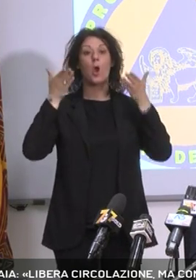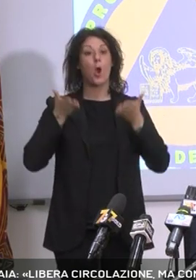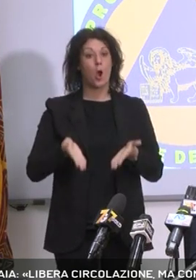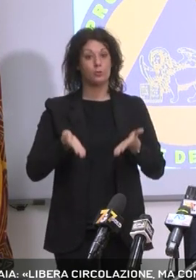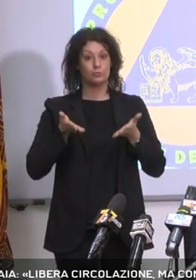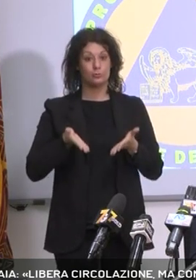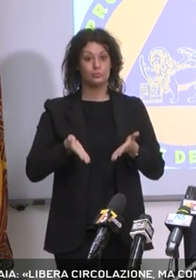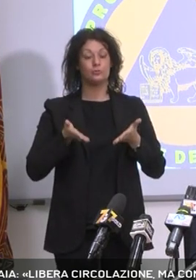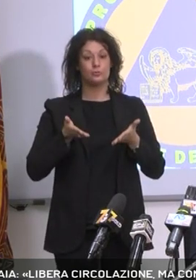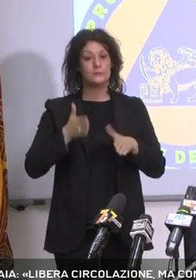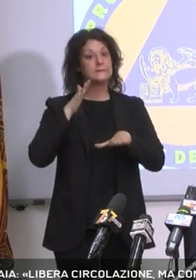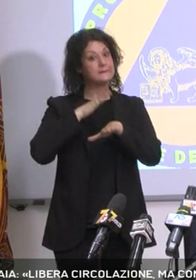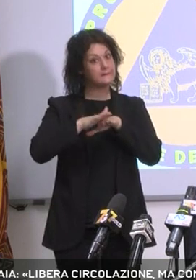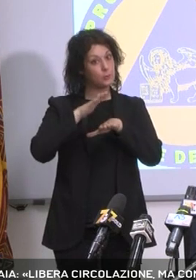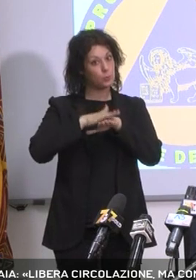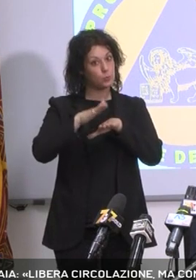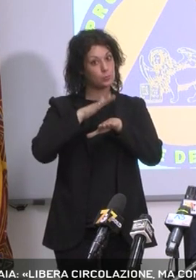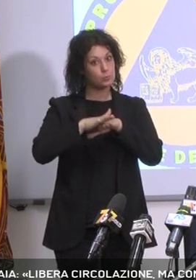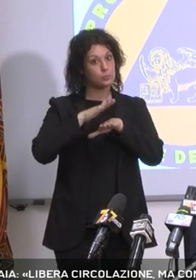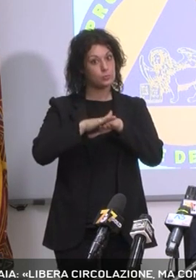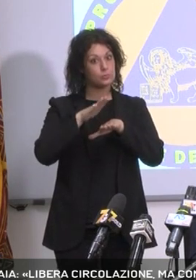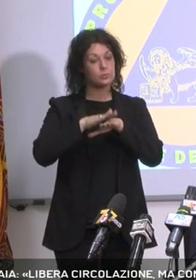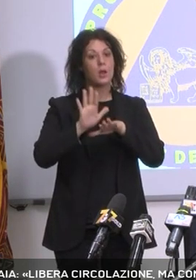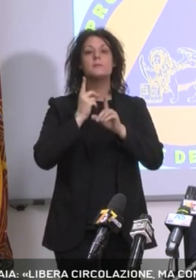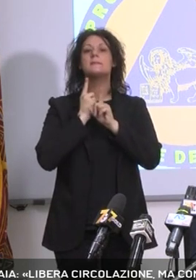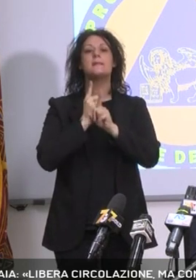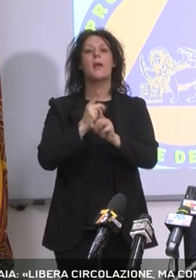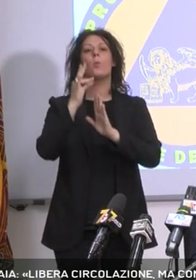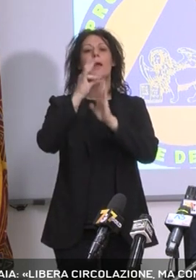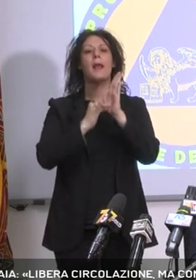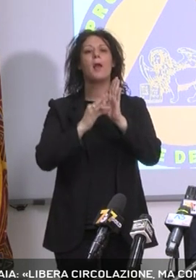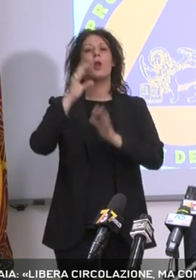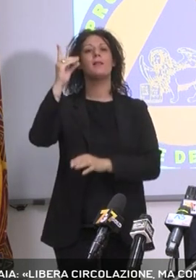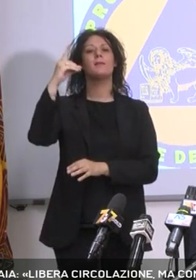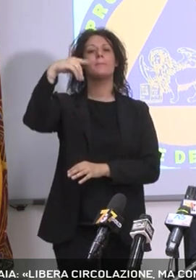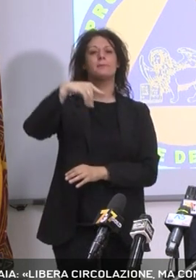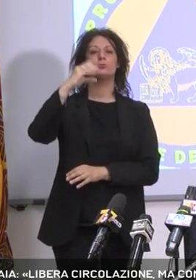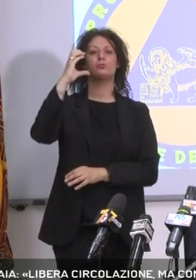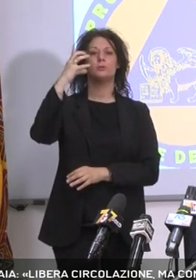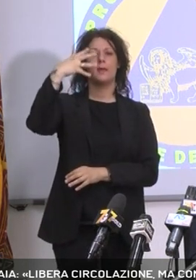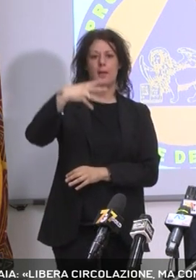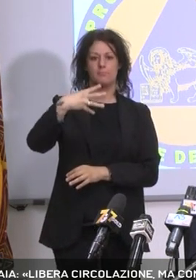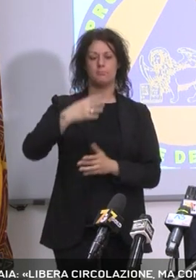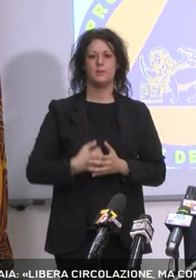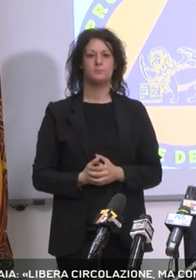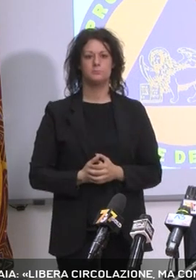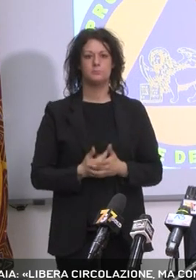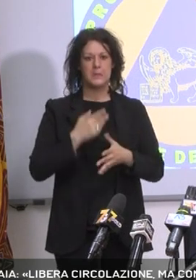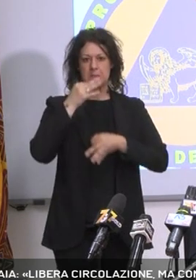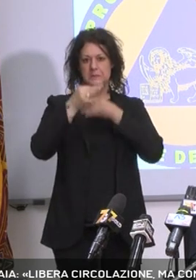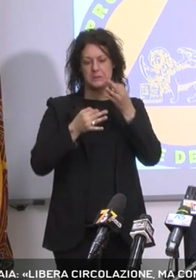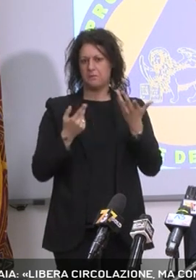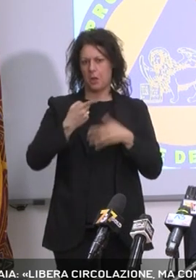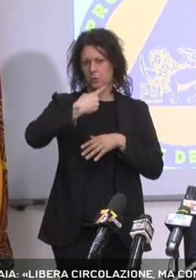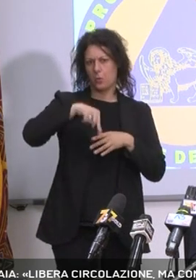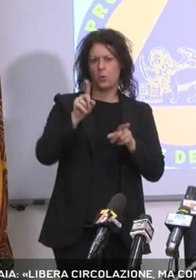utilizzato il dispositivo secondo le regole previste dal DPCM, quindi non c'è nessuna volontà di far prove muscolari